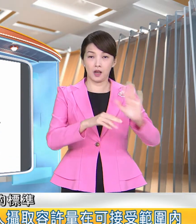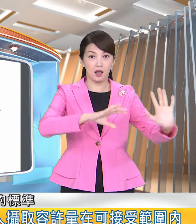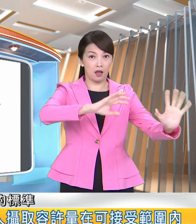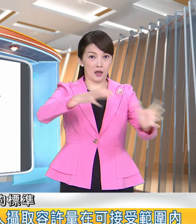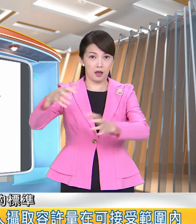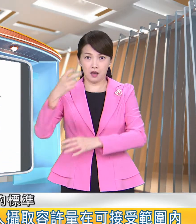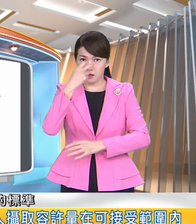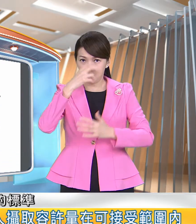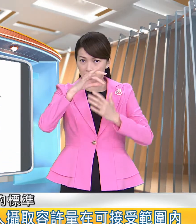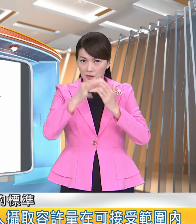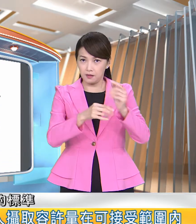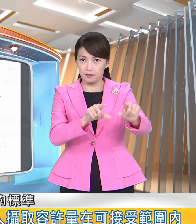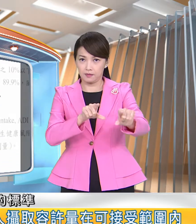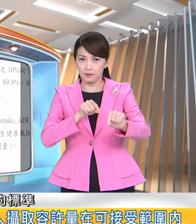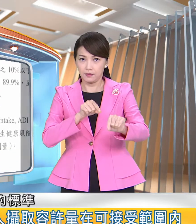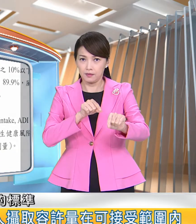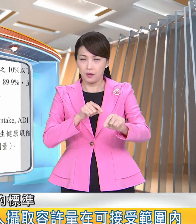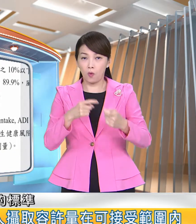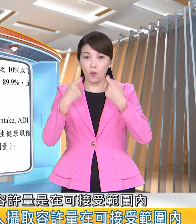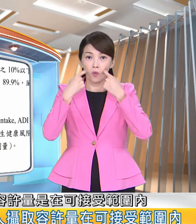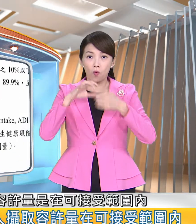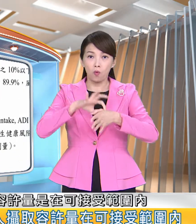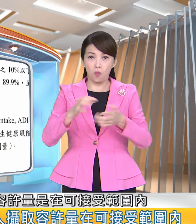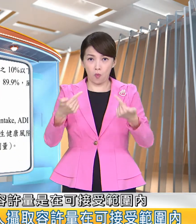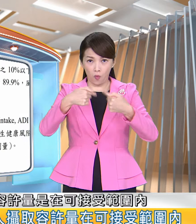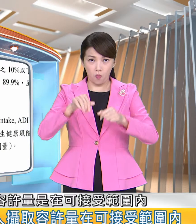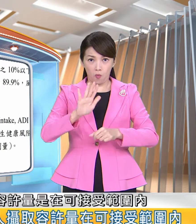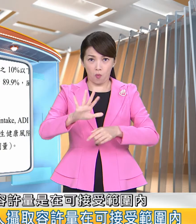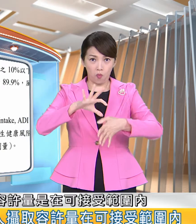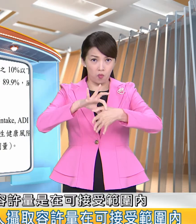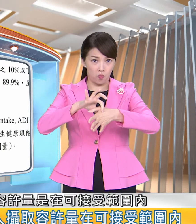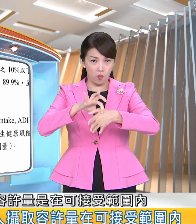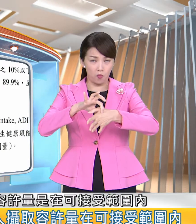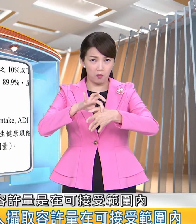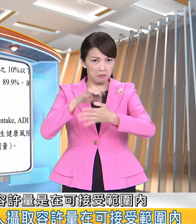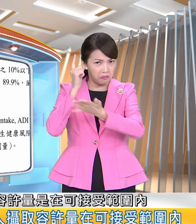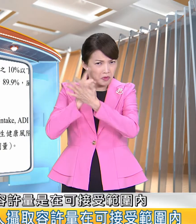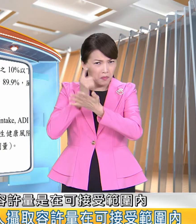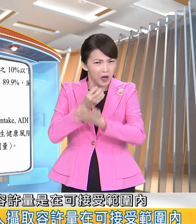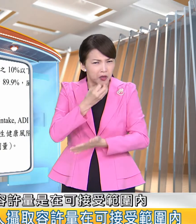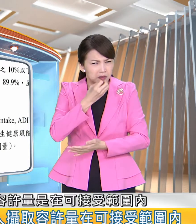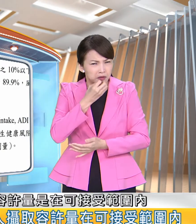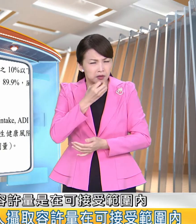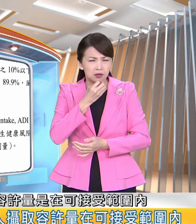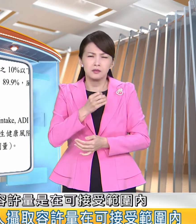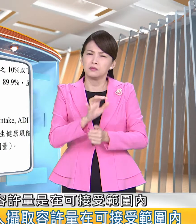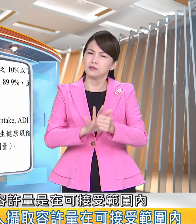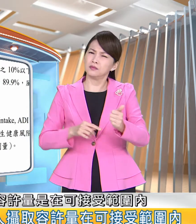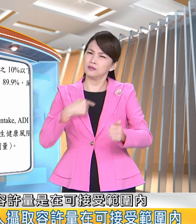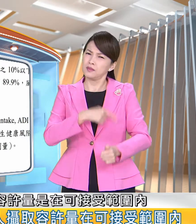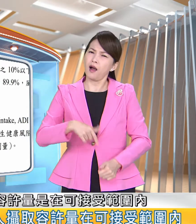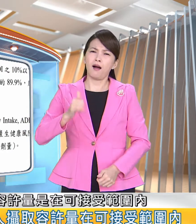际相关的标准，每天吃的摄取容许量是在可以接受的范围之